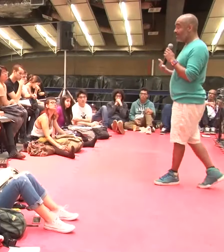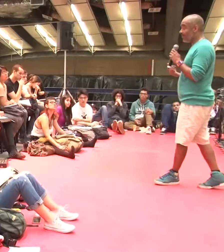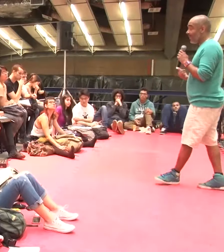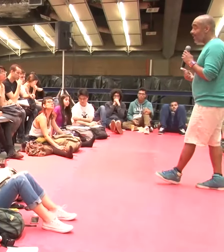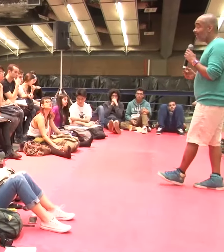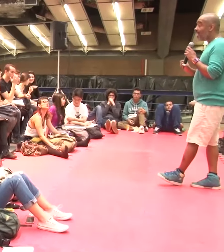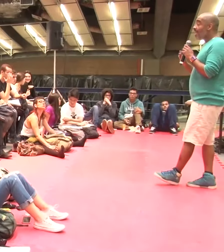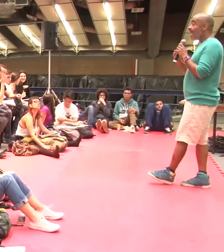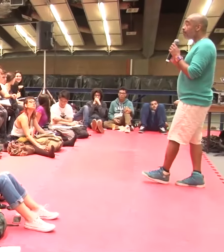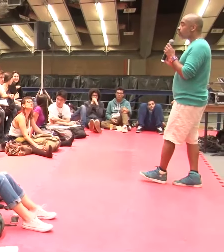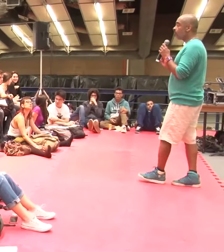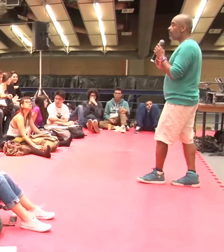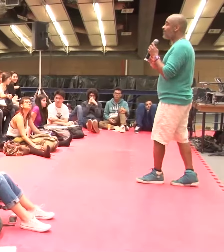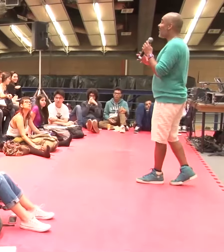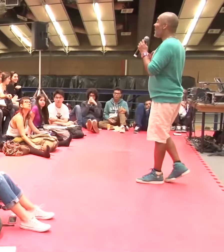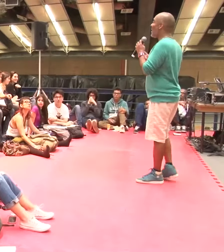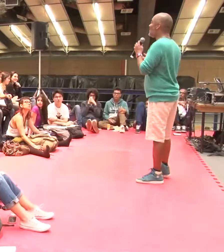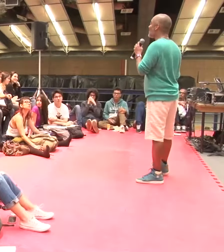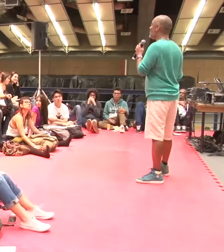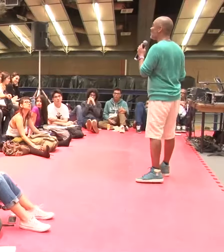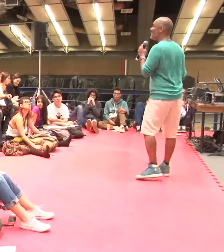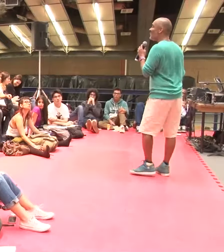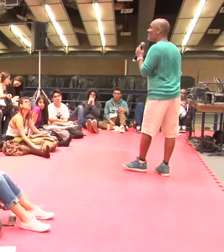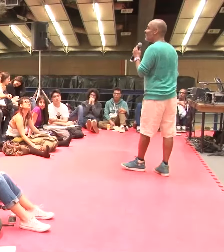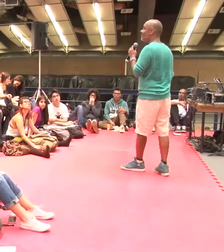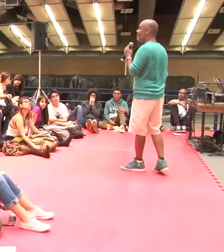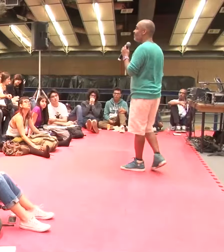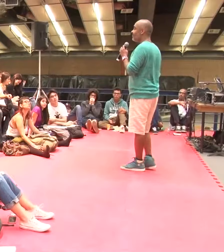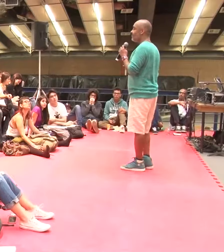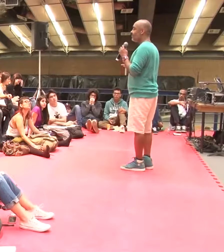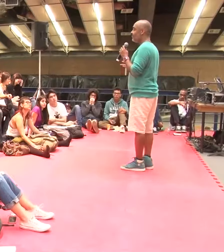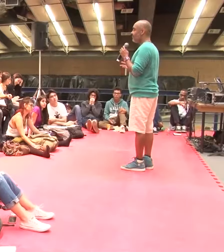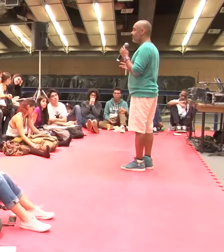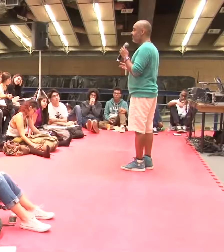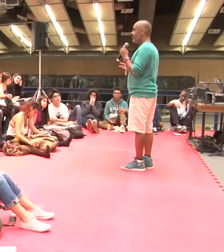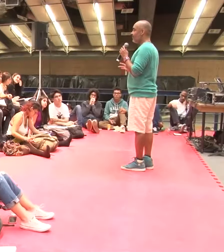ele é estratega e absurdamente elegante.